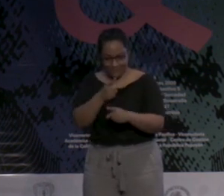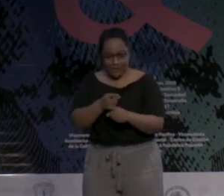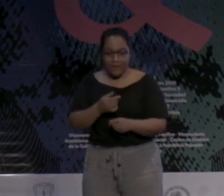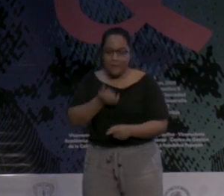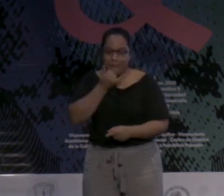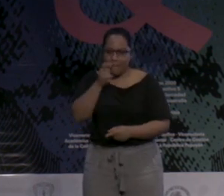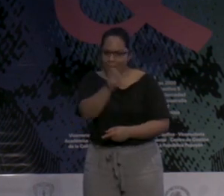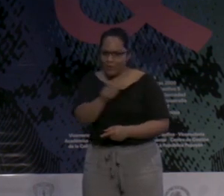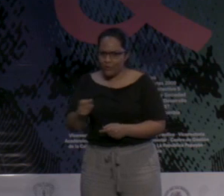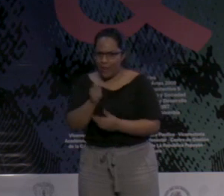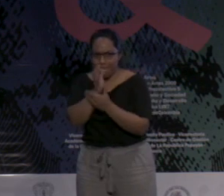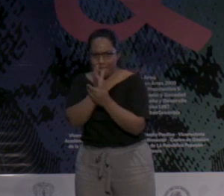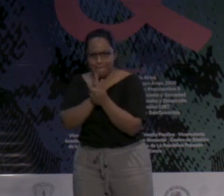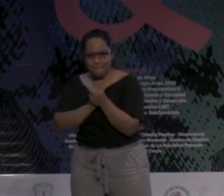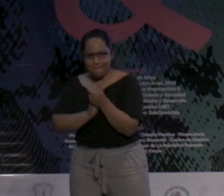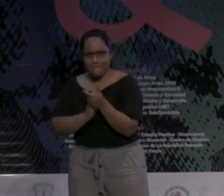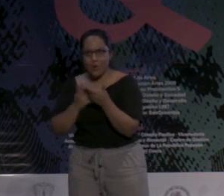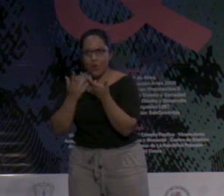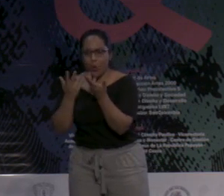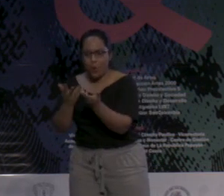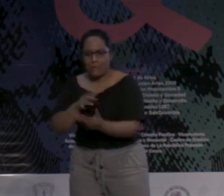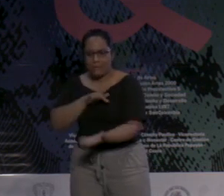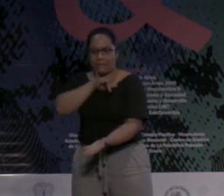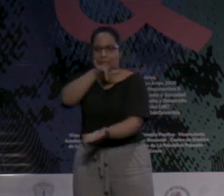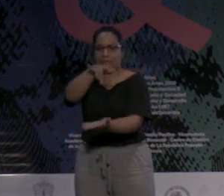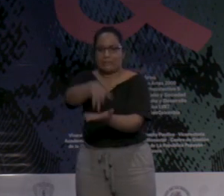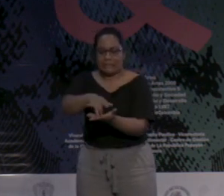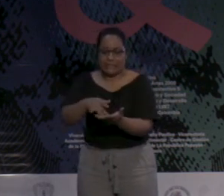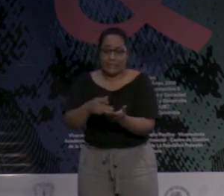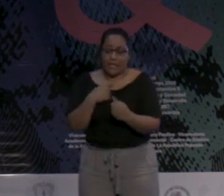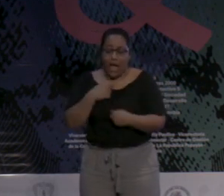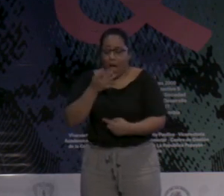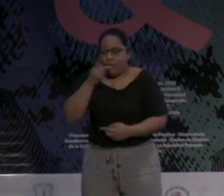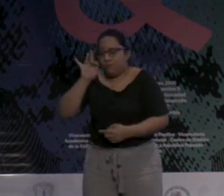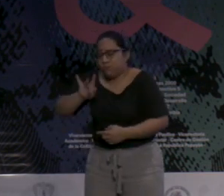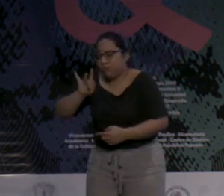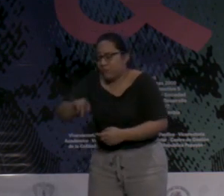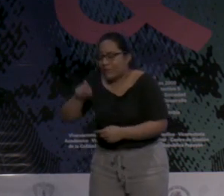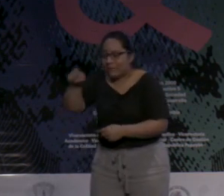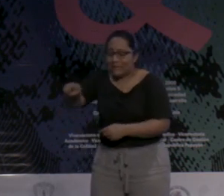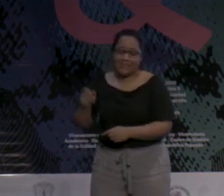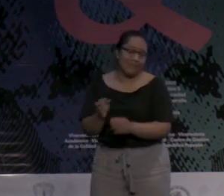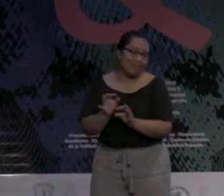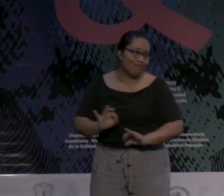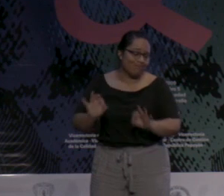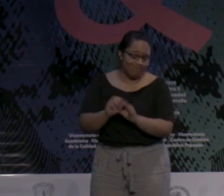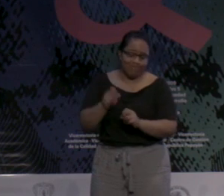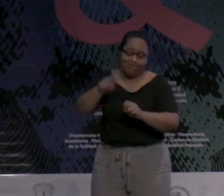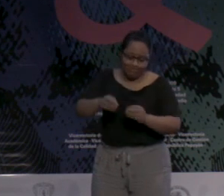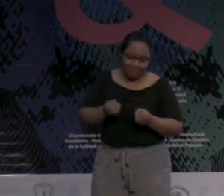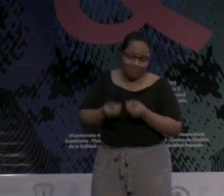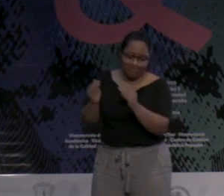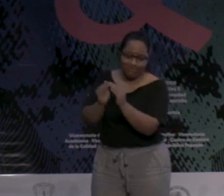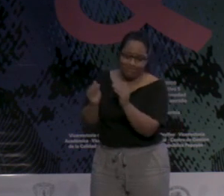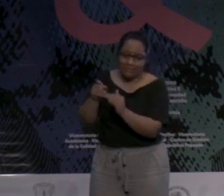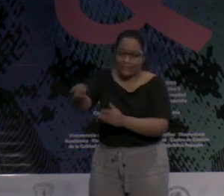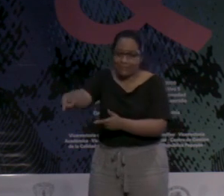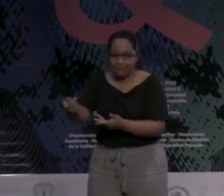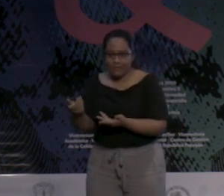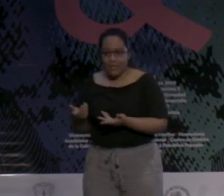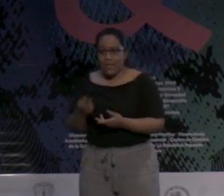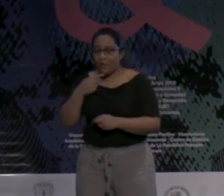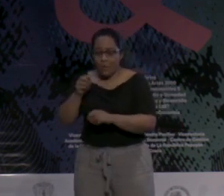pobre debe presentarse como digno de lástima y demostrar una necesidad absoluta, y debe demostrar que su